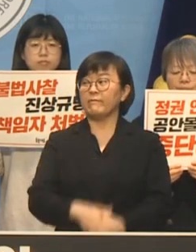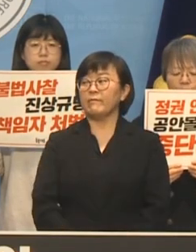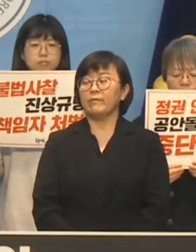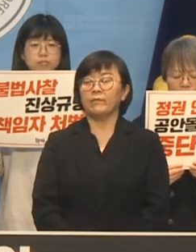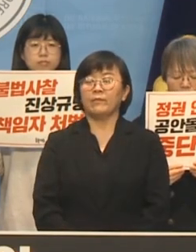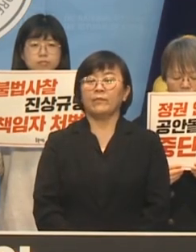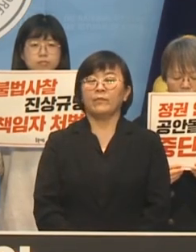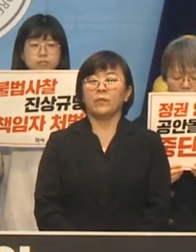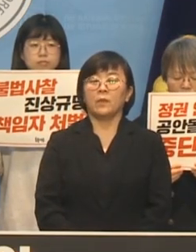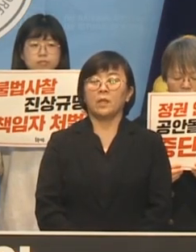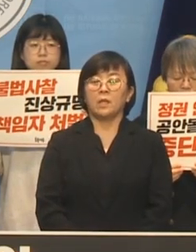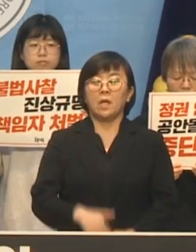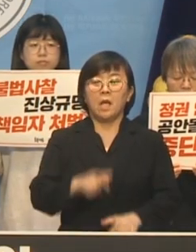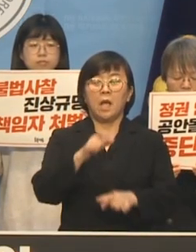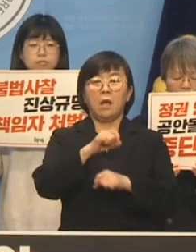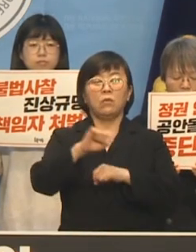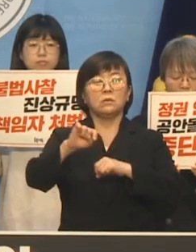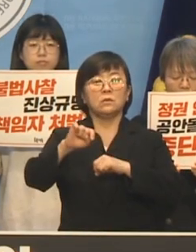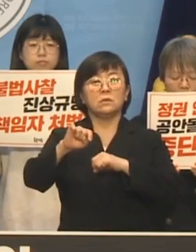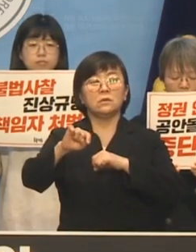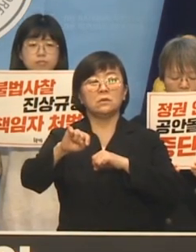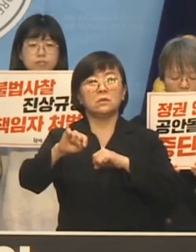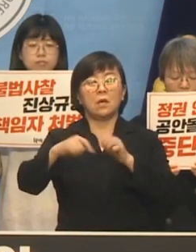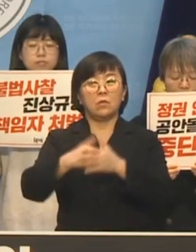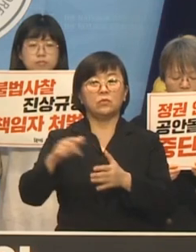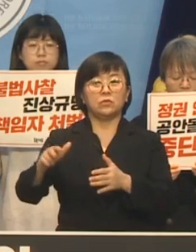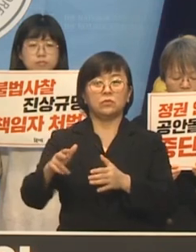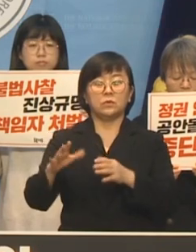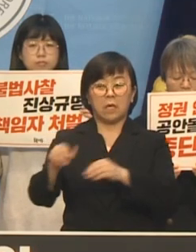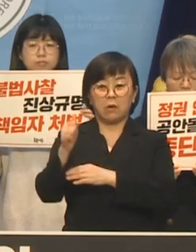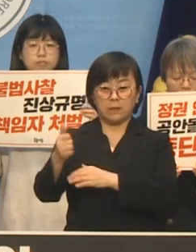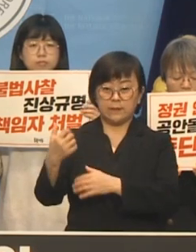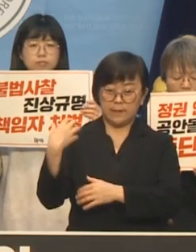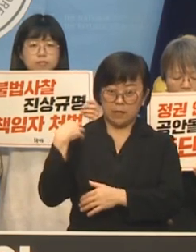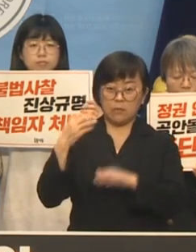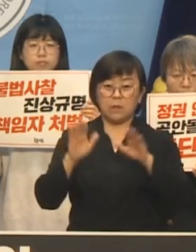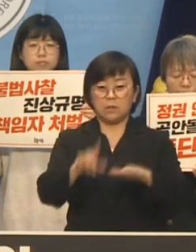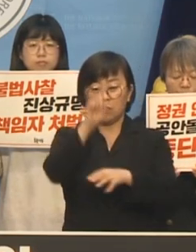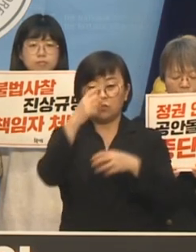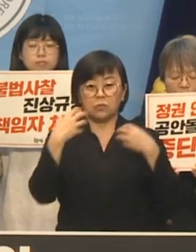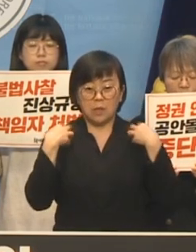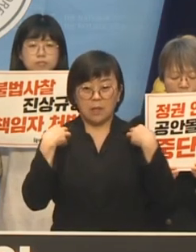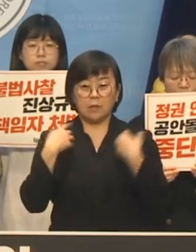최소한 행자부 장관은 책임져야 됩니다. 단순히 현 정부가 이건